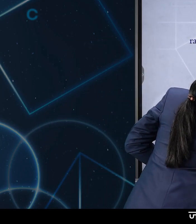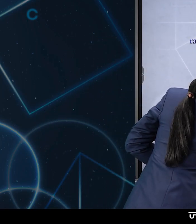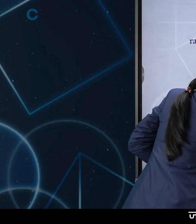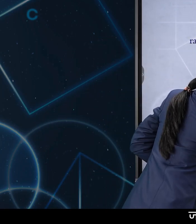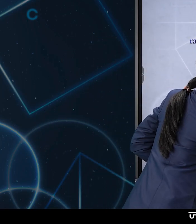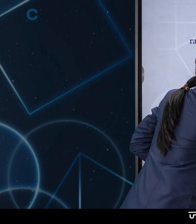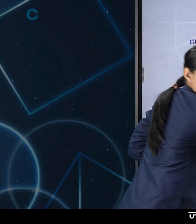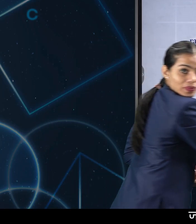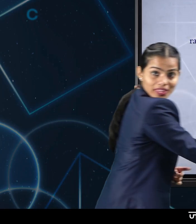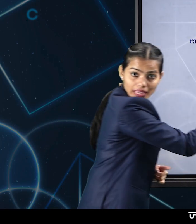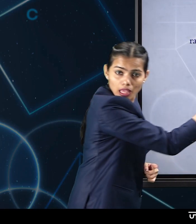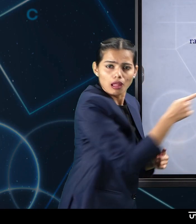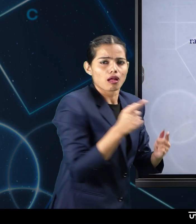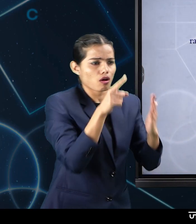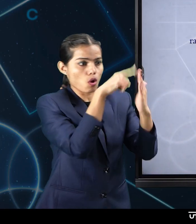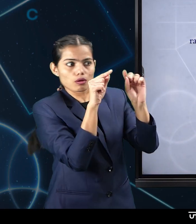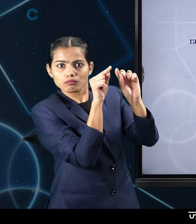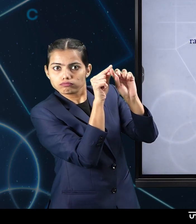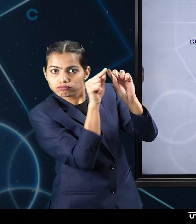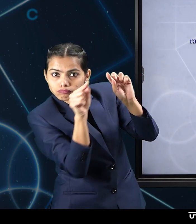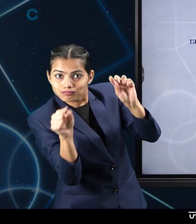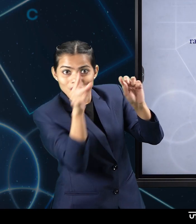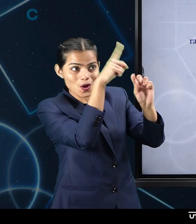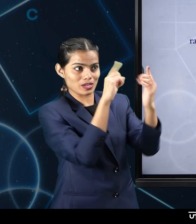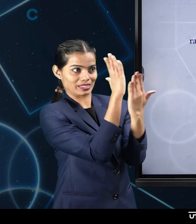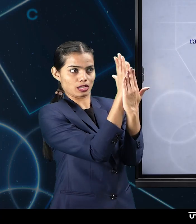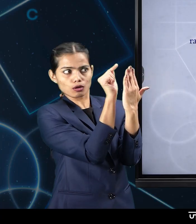जो संपर्क बिंदु से होकर गुजरती है।